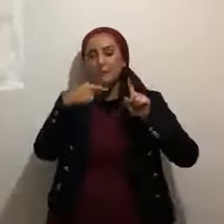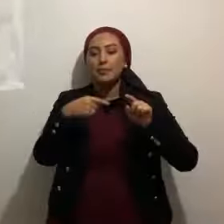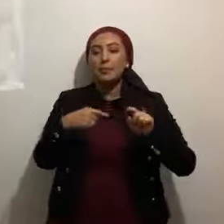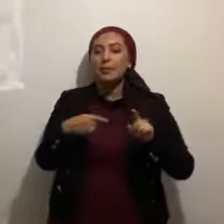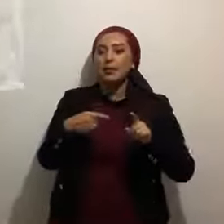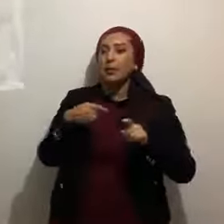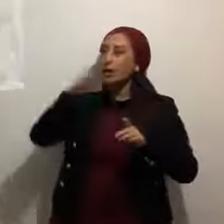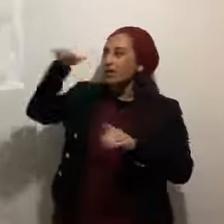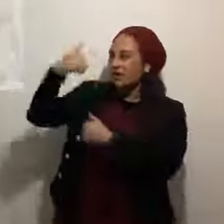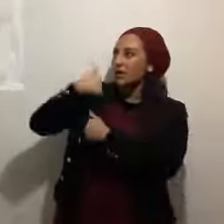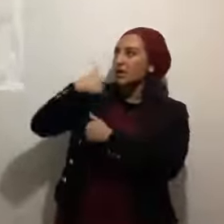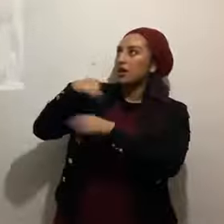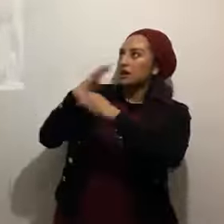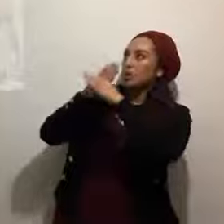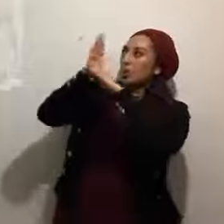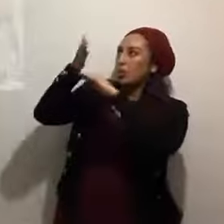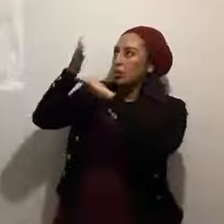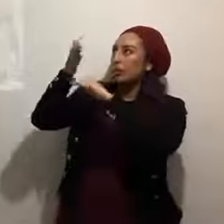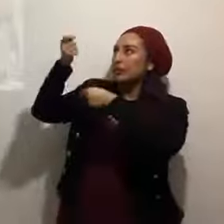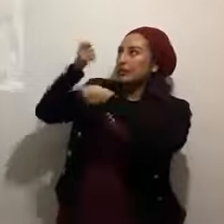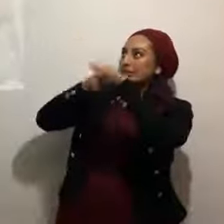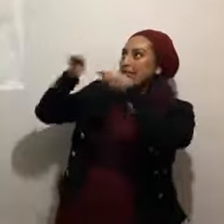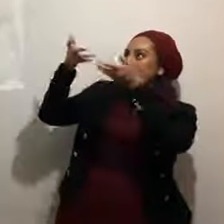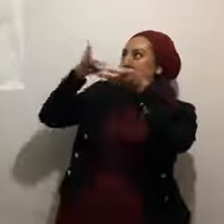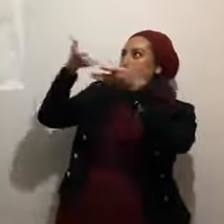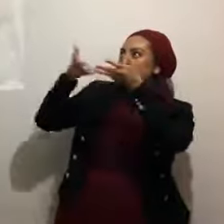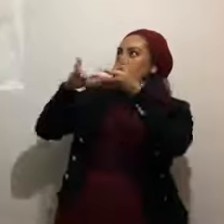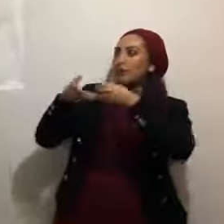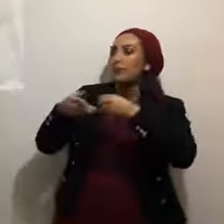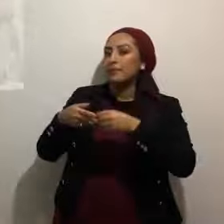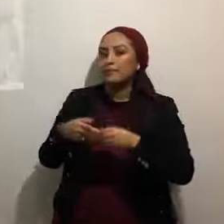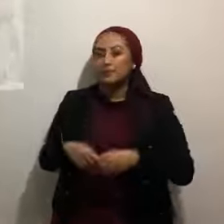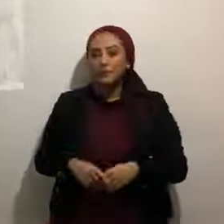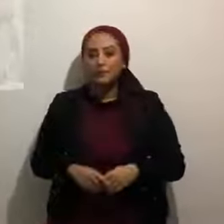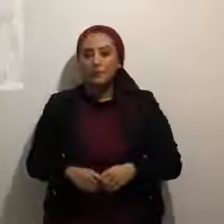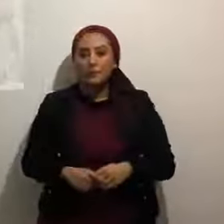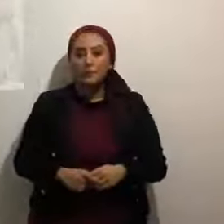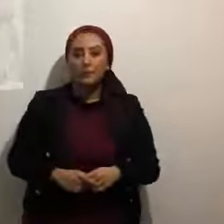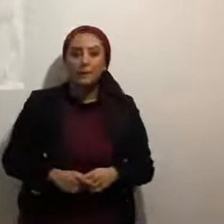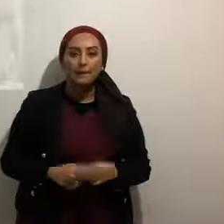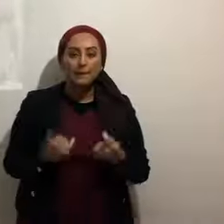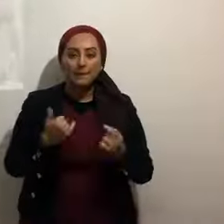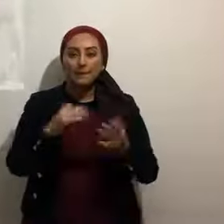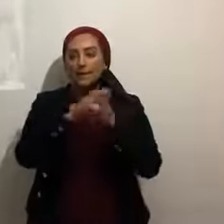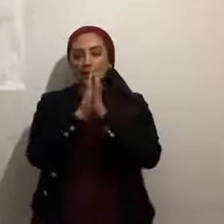soldado, lo corrompió, anota la palabra, ahorita lo vamos a traspolar a lo espiritual.